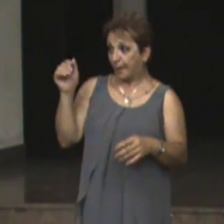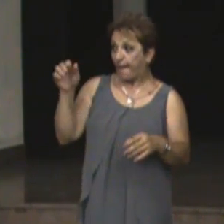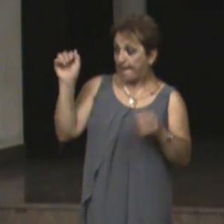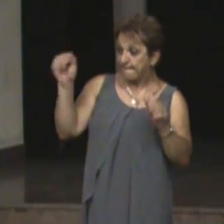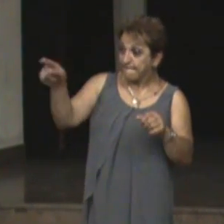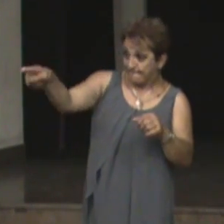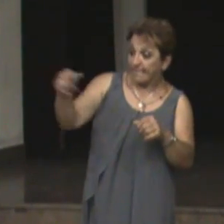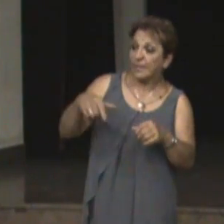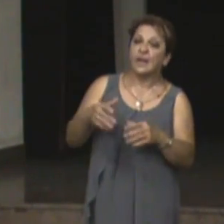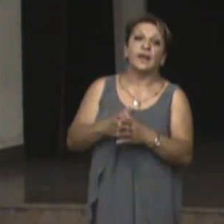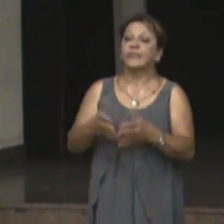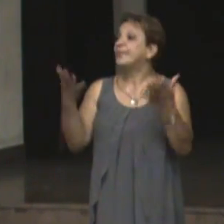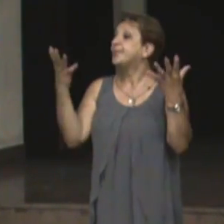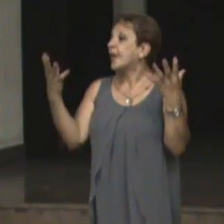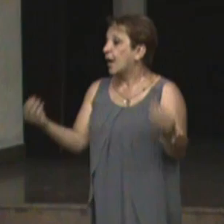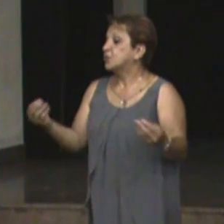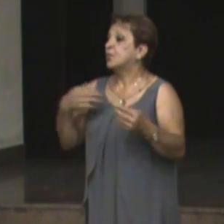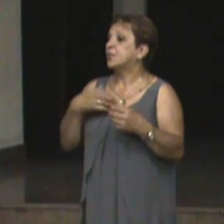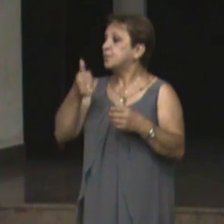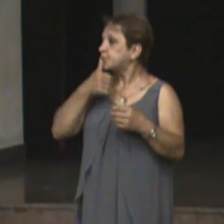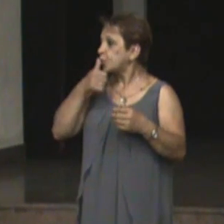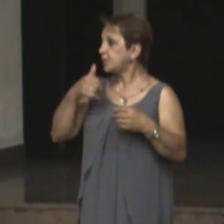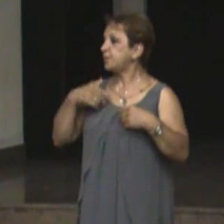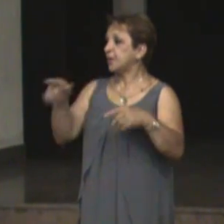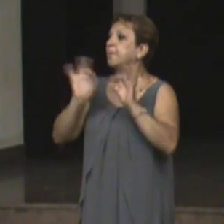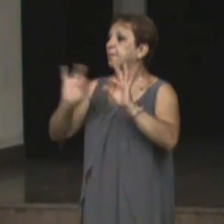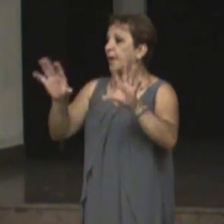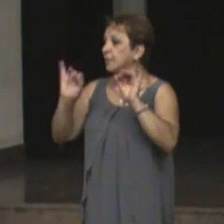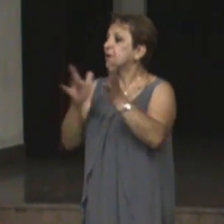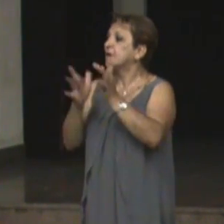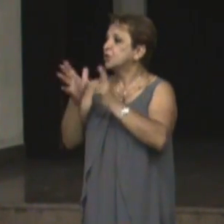Այսօր պիտի փորձենք խոսել Քրիստոսի առակների մասին։